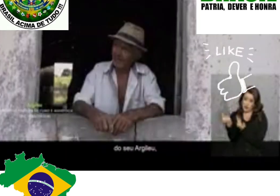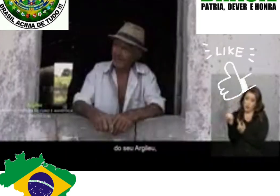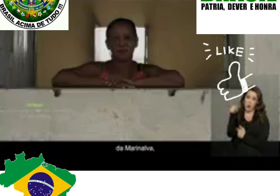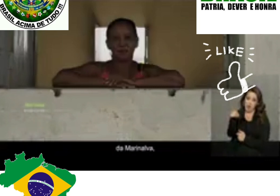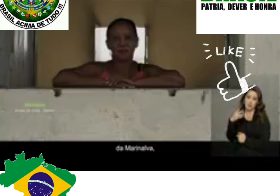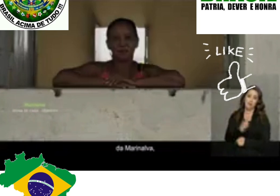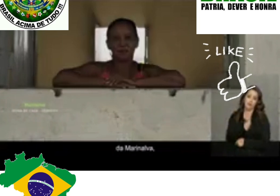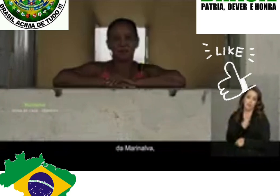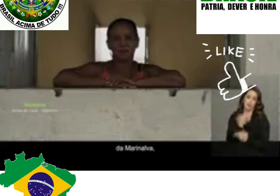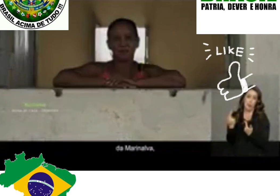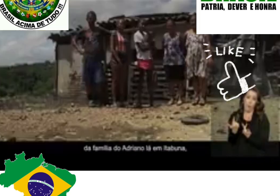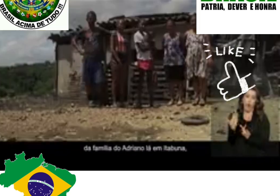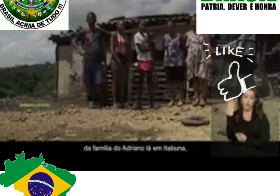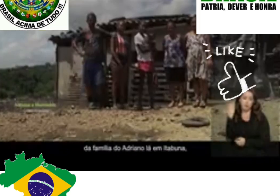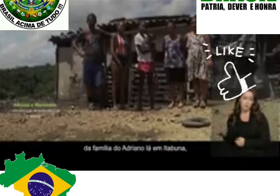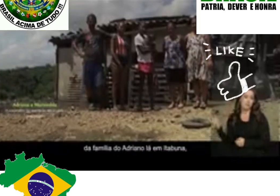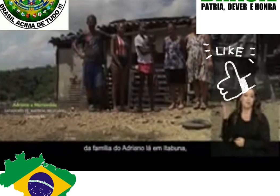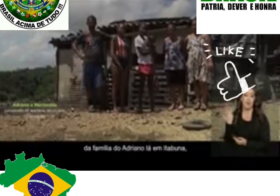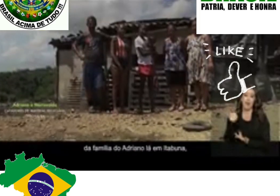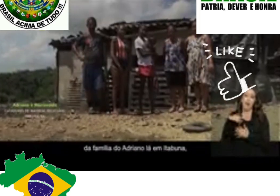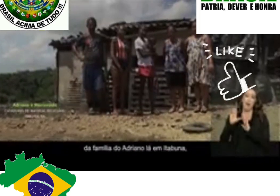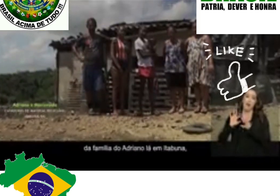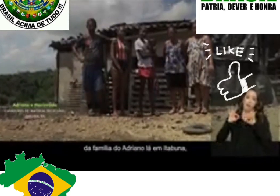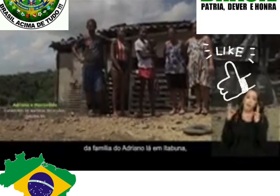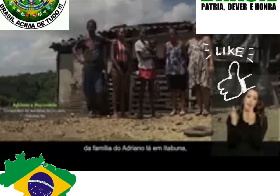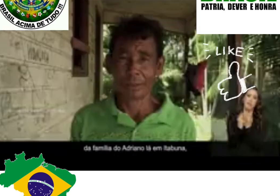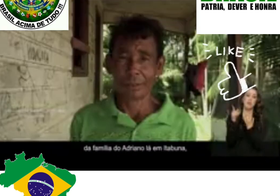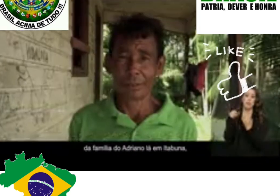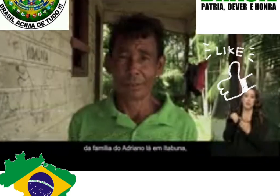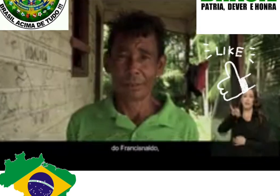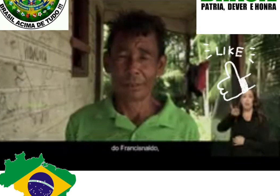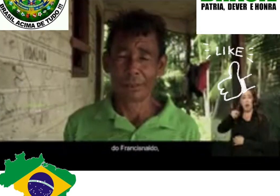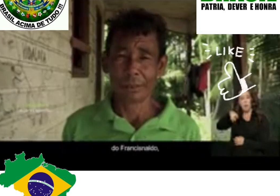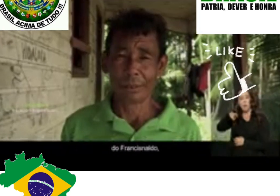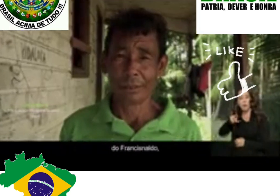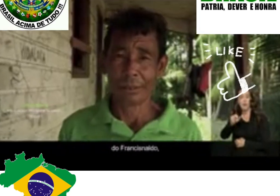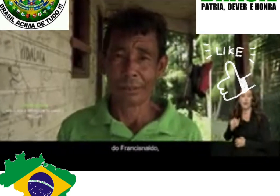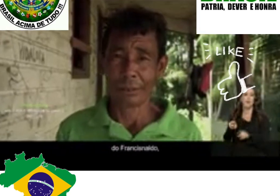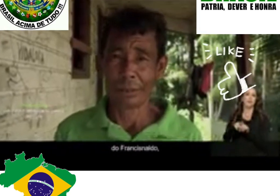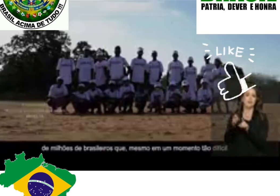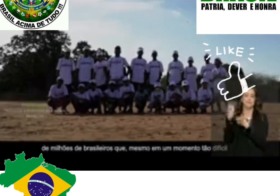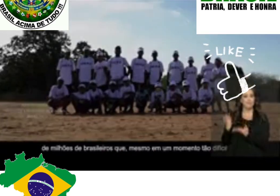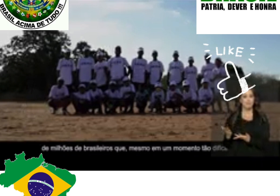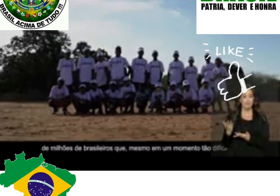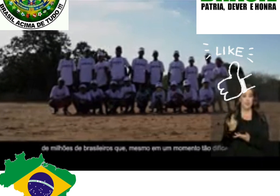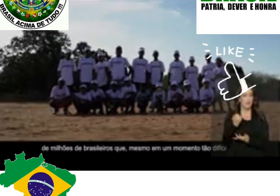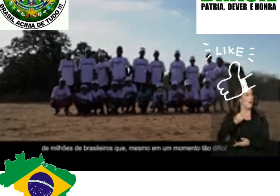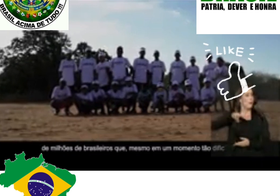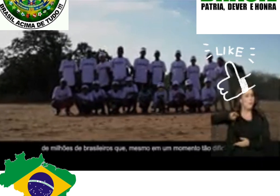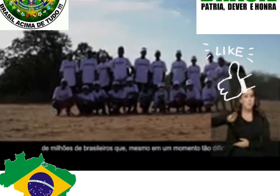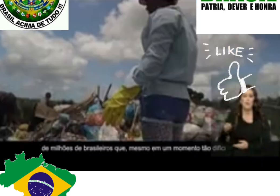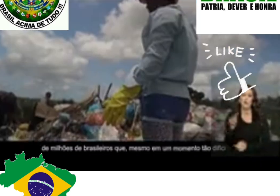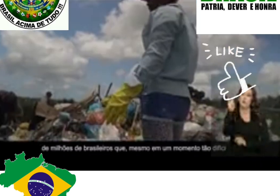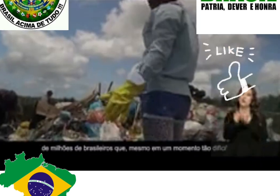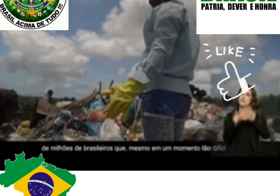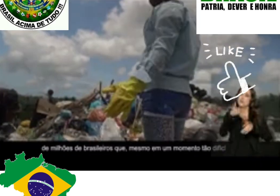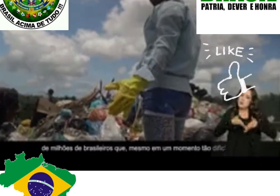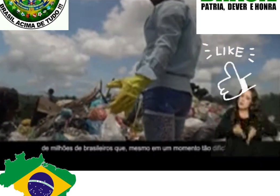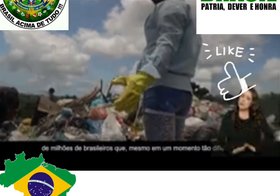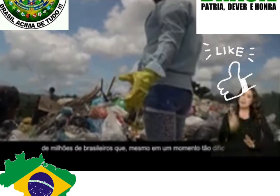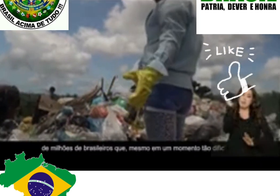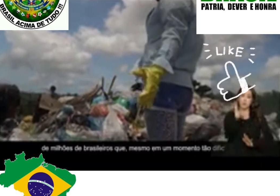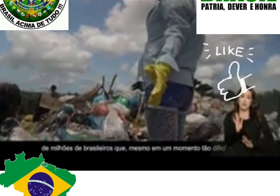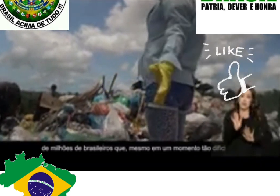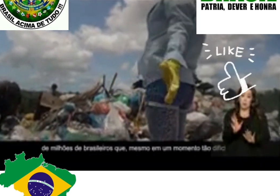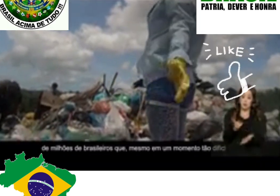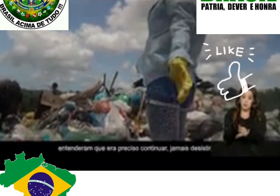Agileu, Marinalva, a família do Adriano lá em Itabuna, Francisnaldo, milhões de brasileiros que mesmo em um momento